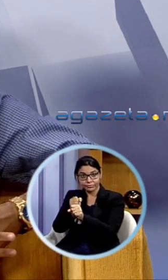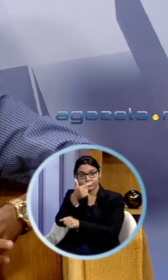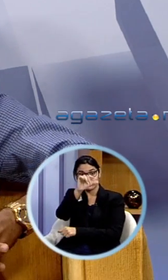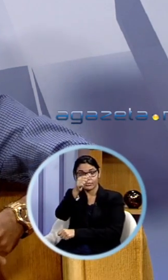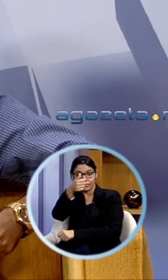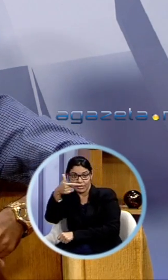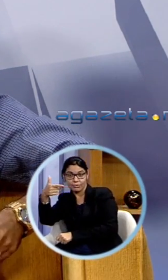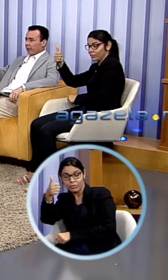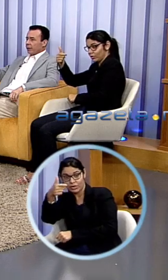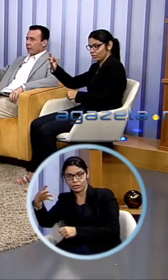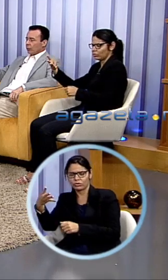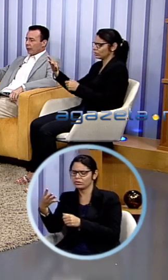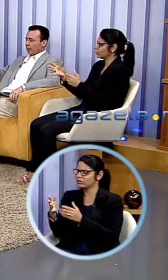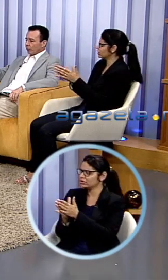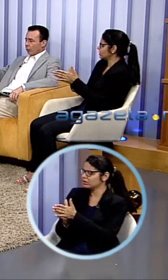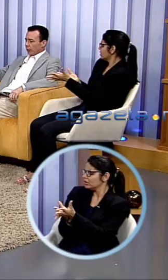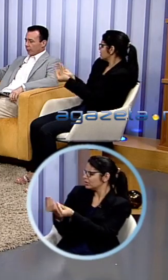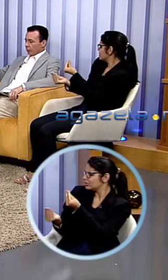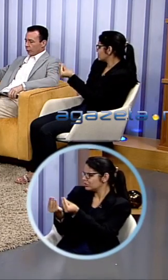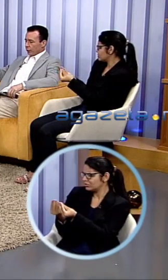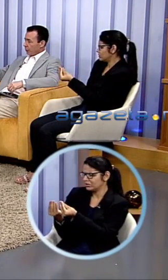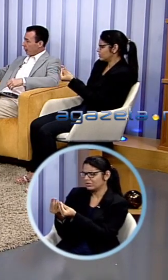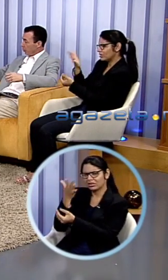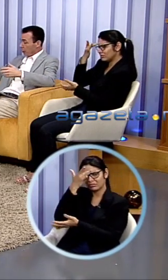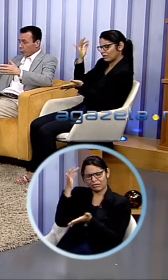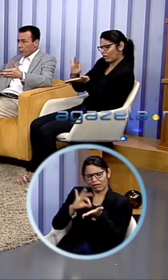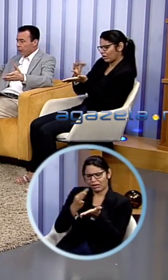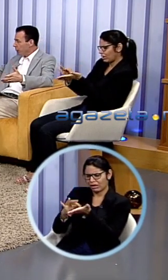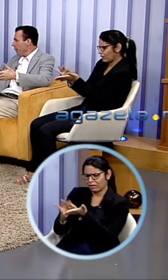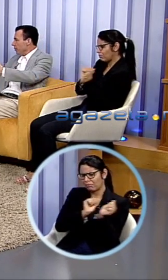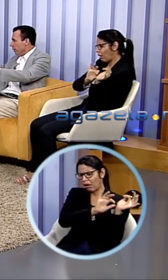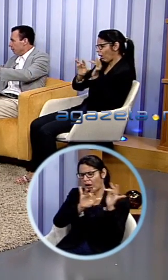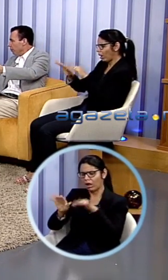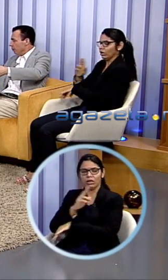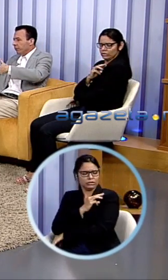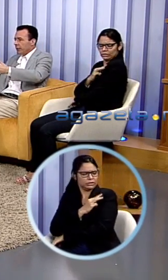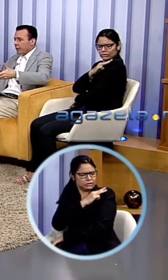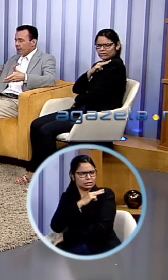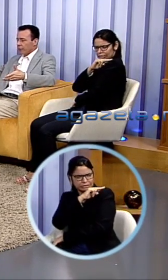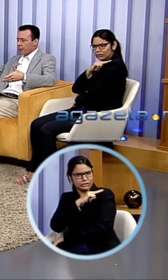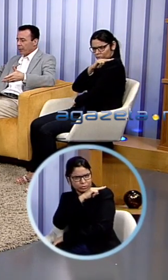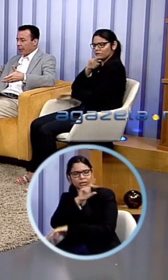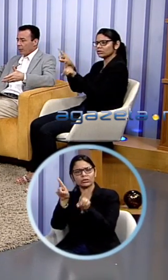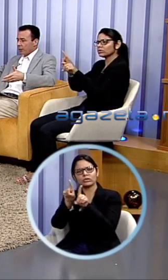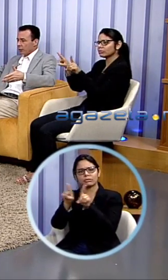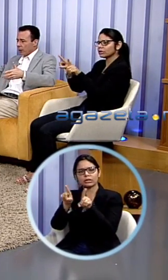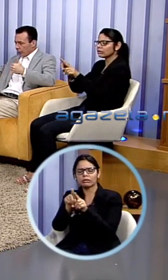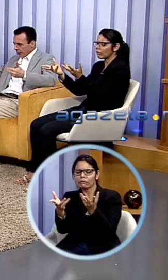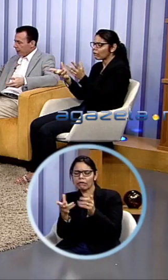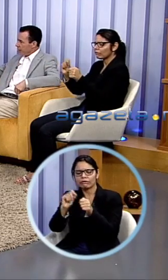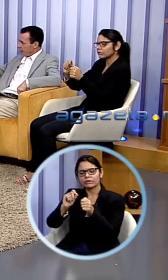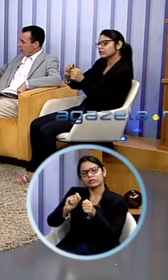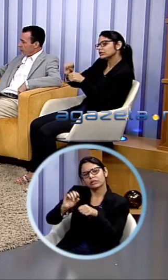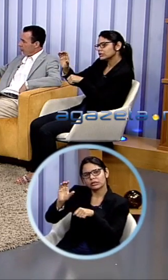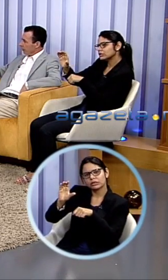a terceira turma e como é que tem sido a procura dos alunos do ensino vão fazer uma graduação o